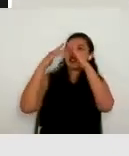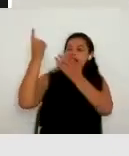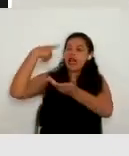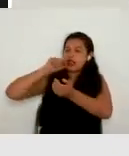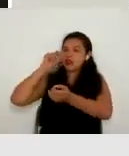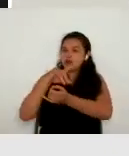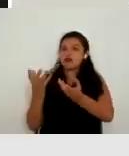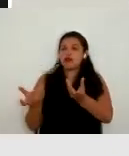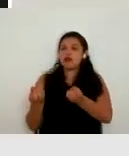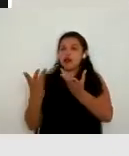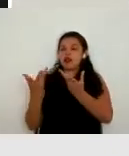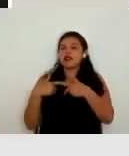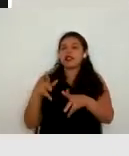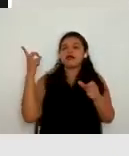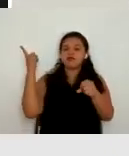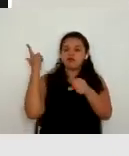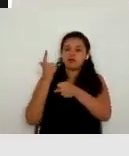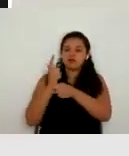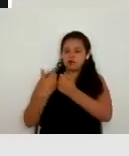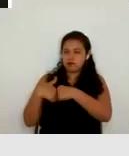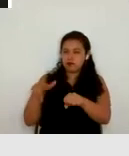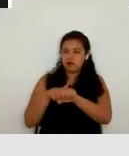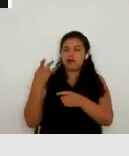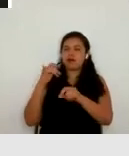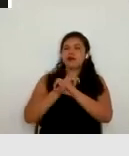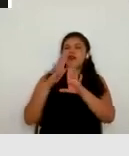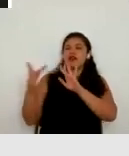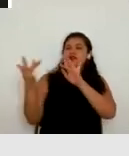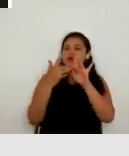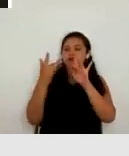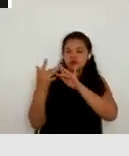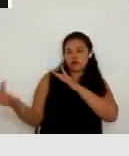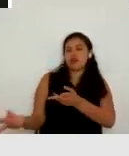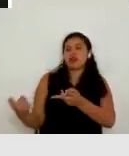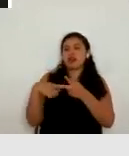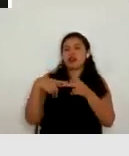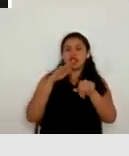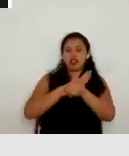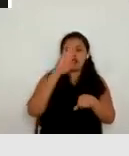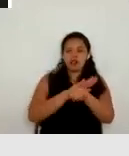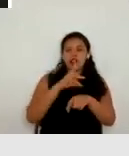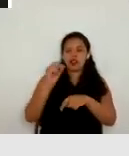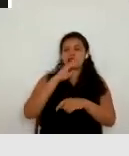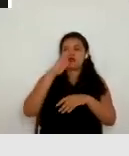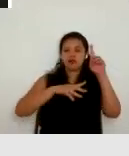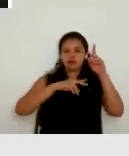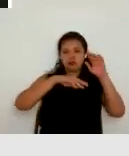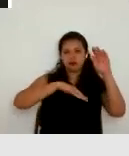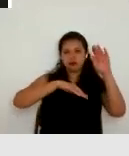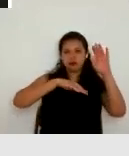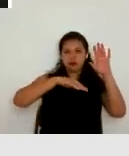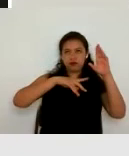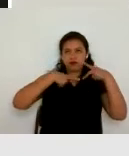el diagnóstico social los datos de localización el puntaje y luego la clasifica aunque la firma en el trabajador